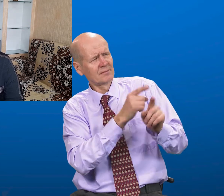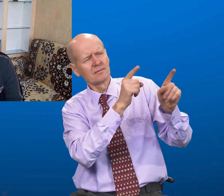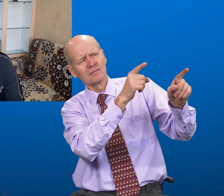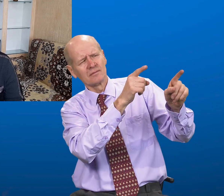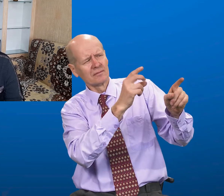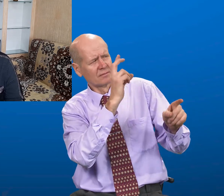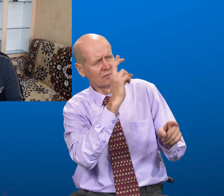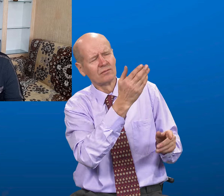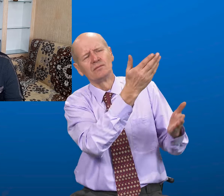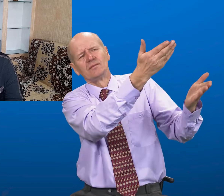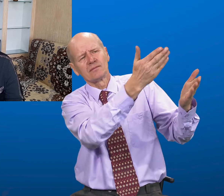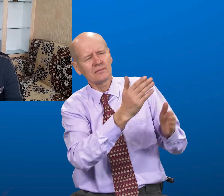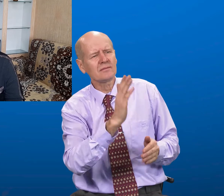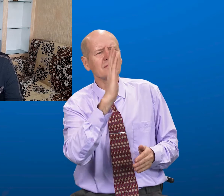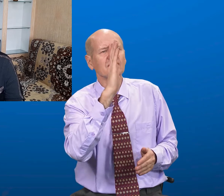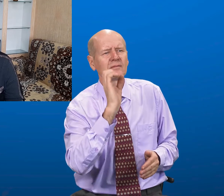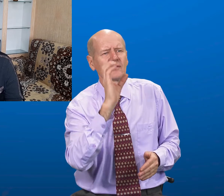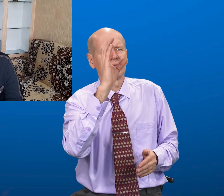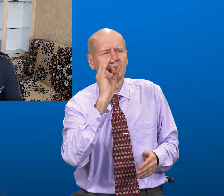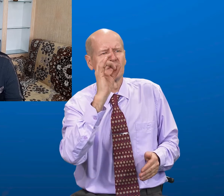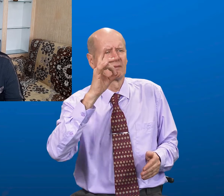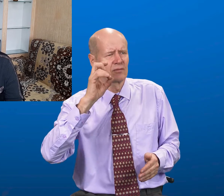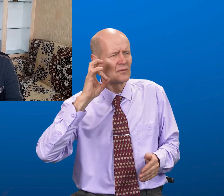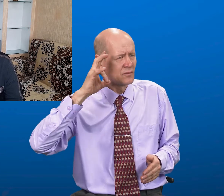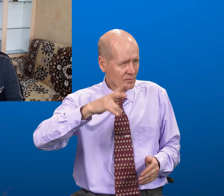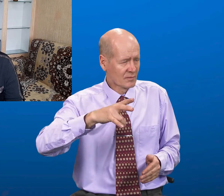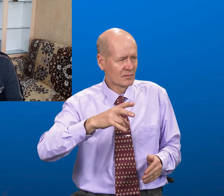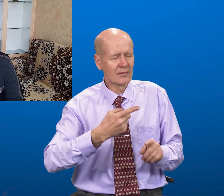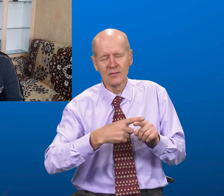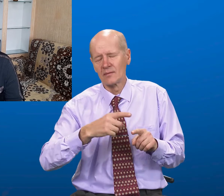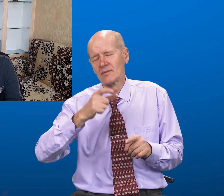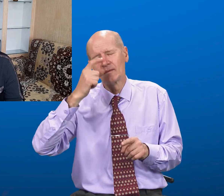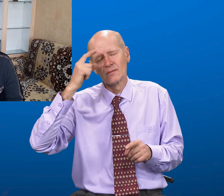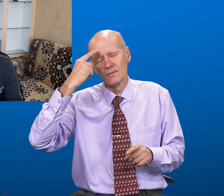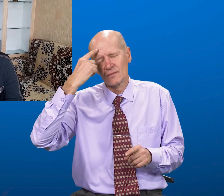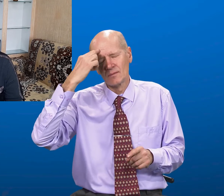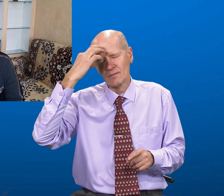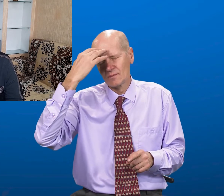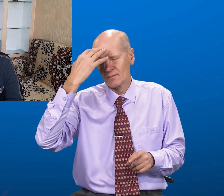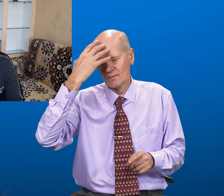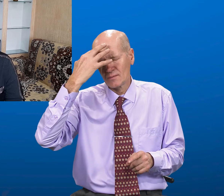Ассирии, Вавилона или современных государств, это всего лишь мысли людей,